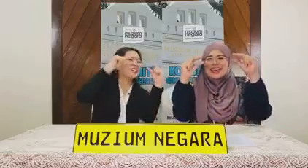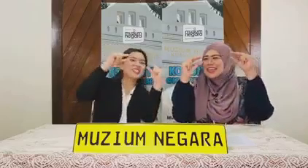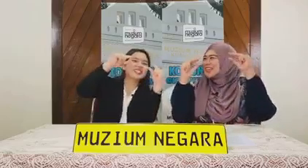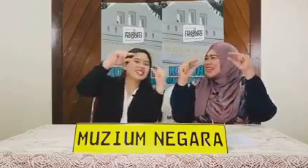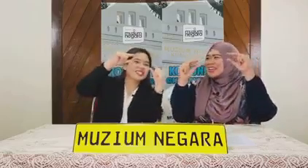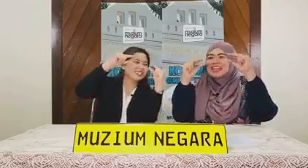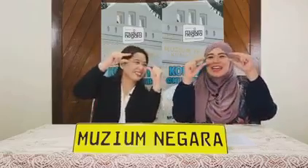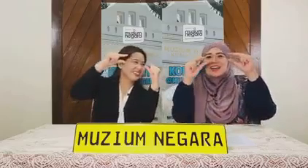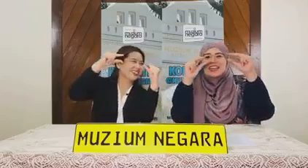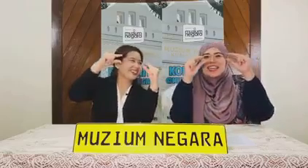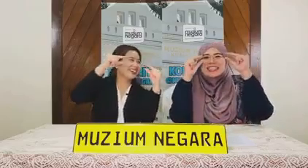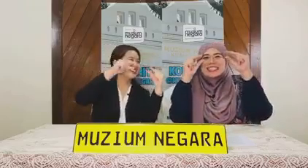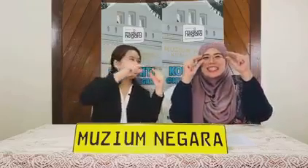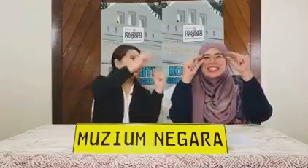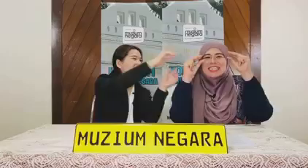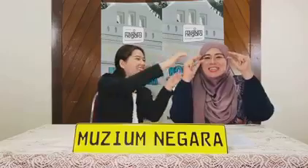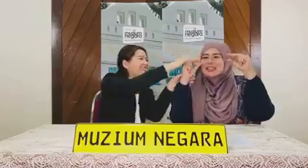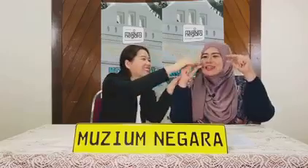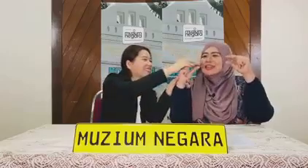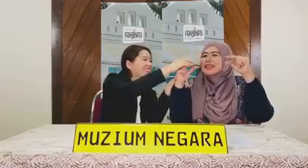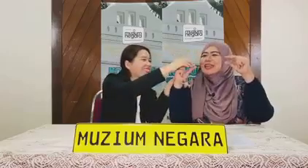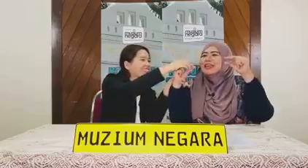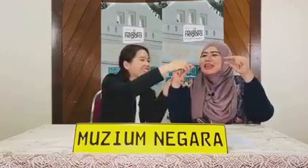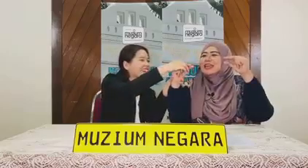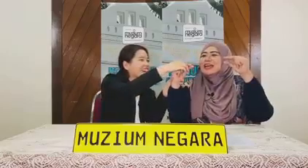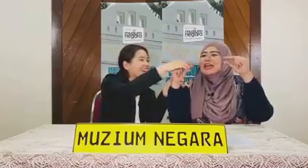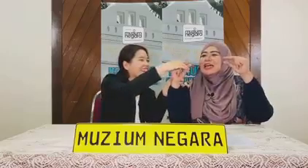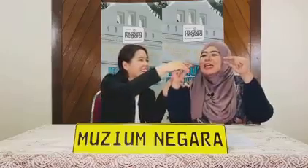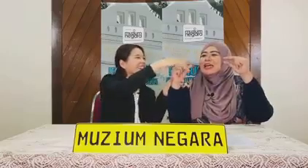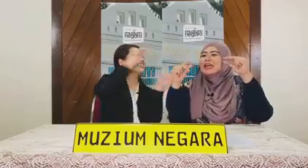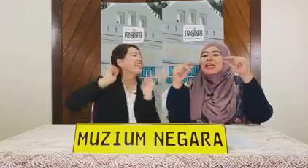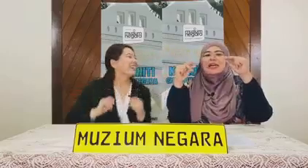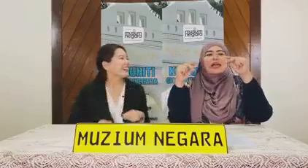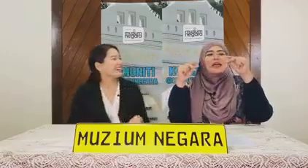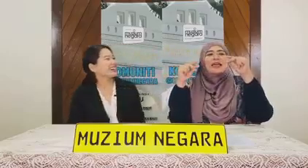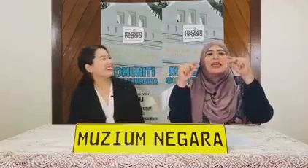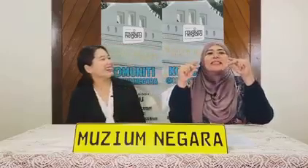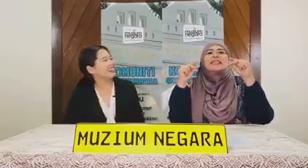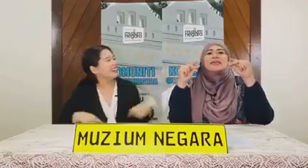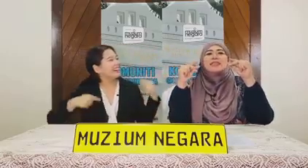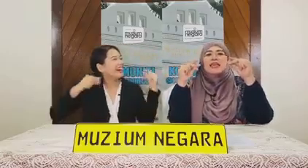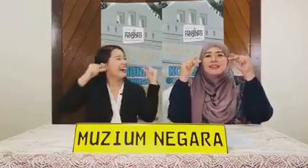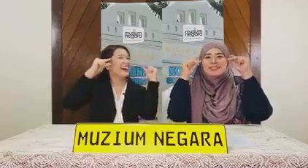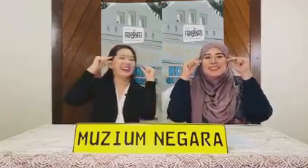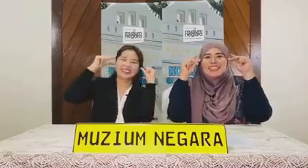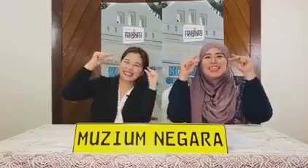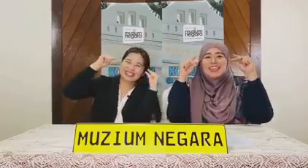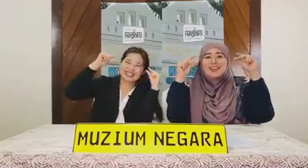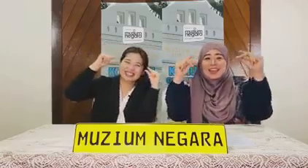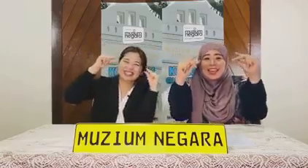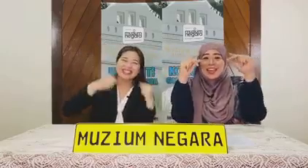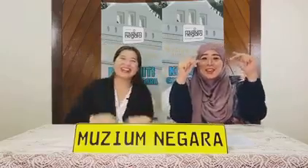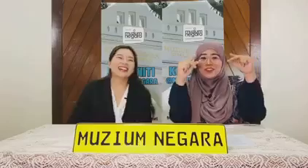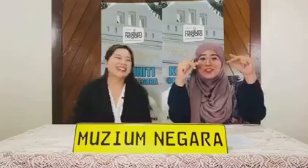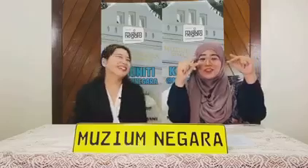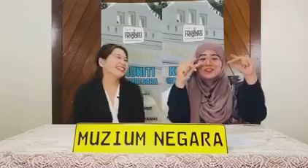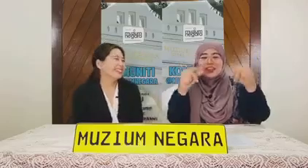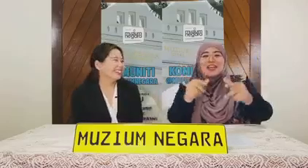G. Ah, okey G. Bila ni tak ada. Okey, silap sikit. G. Okey, yeah. Guru.